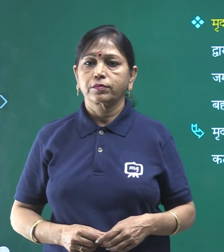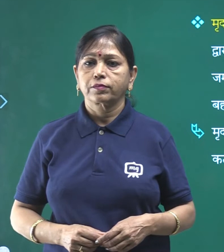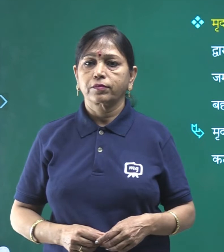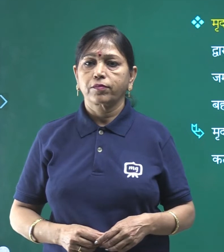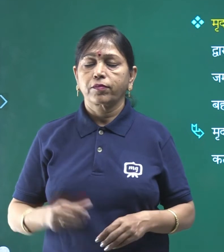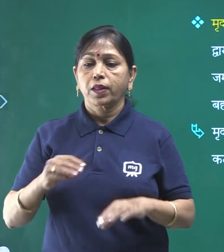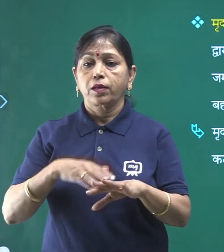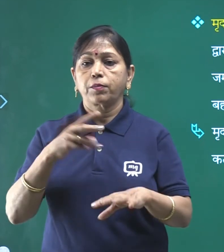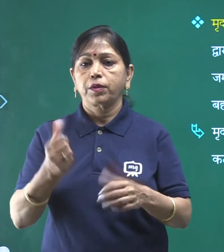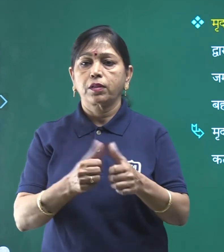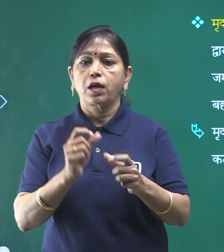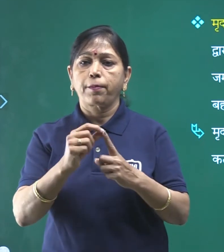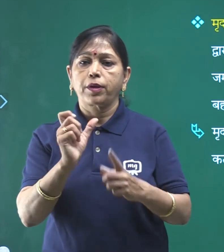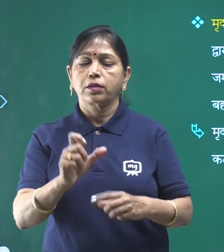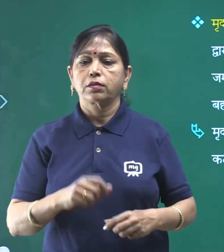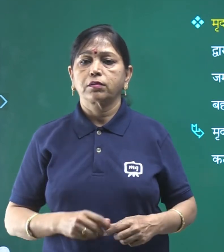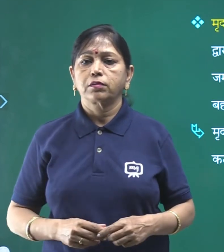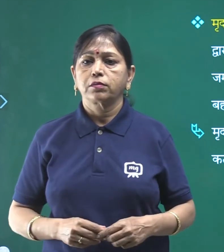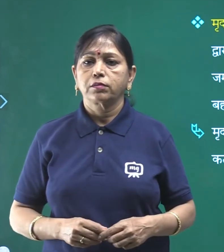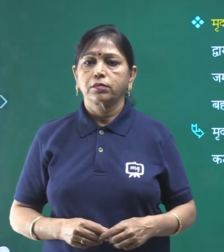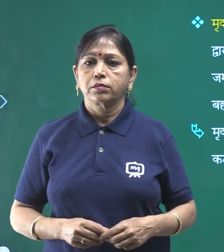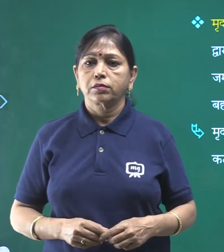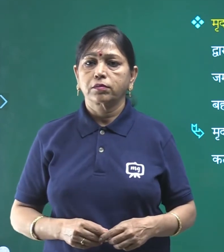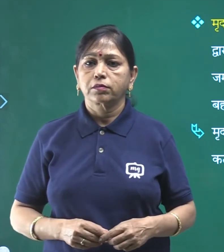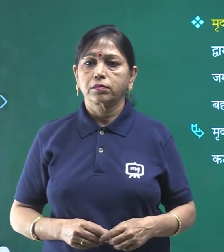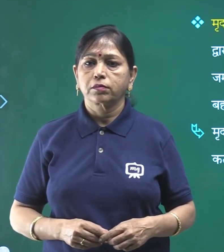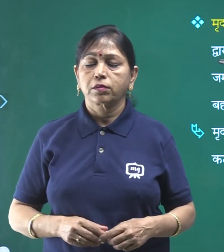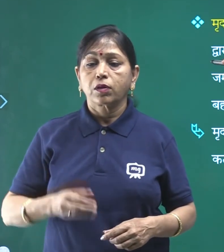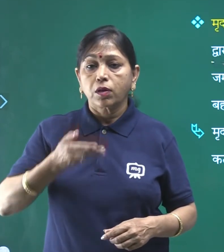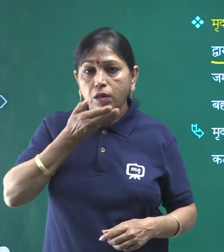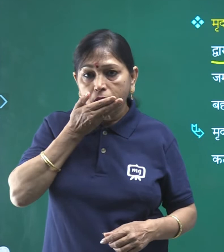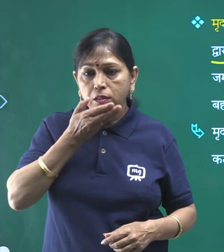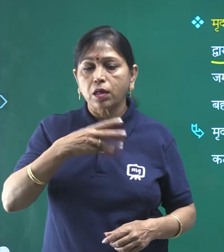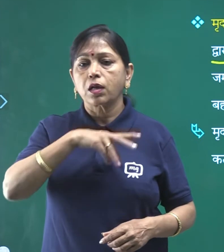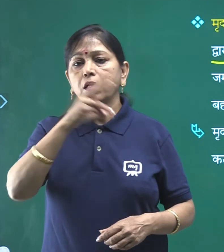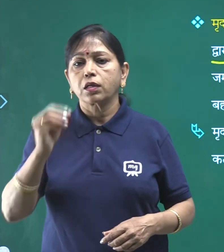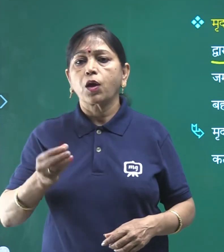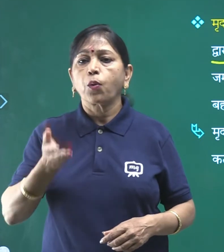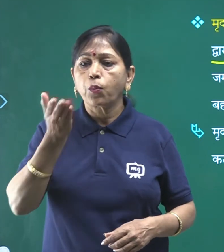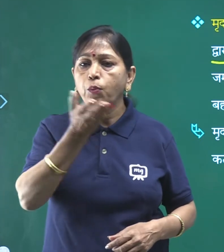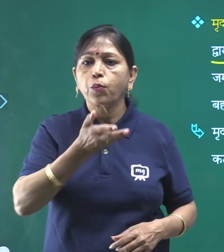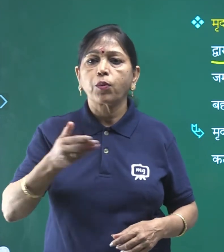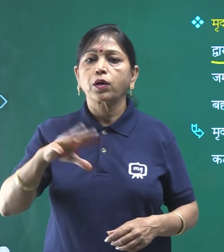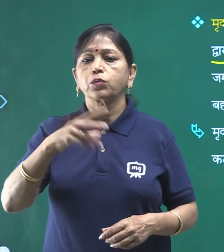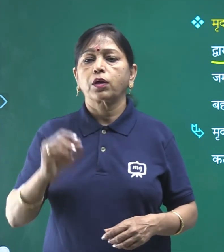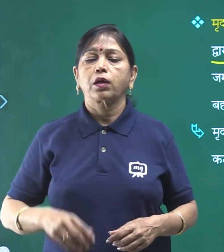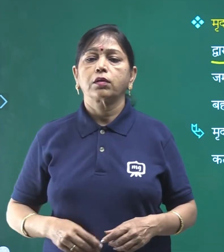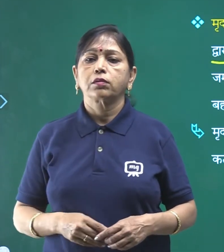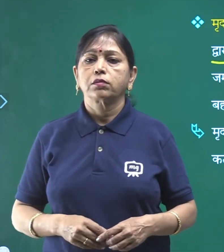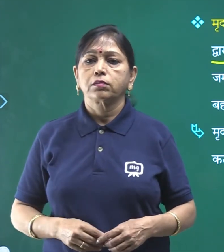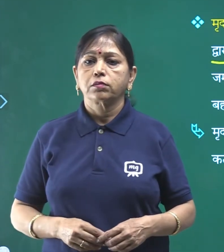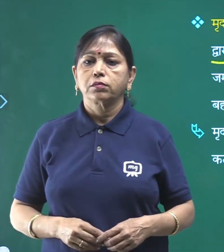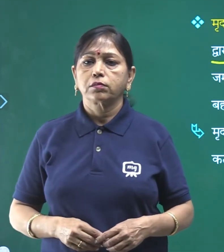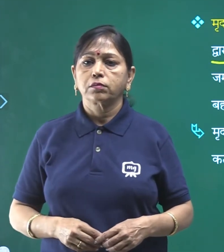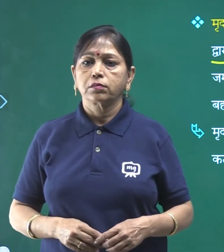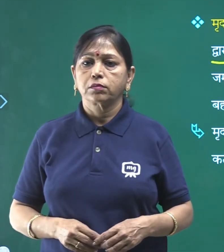और मृदुला प्रधान में जला अथवा योर द्वारा अ कि